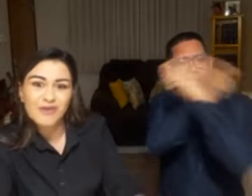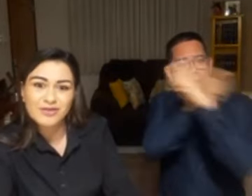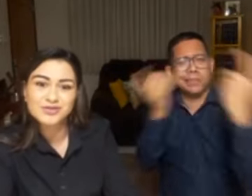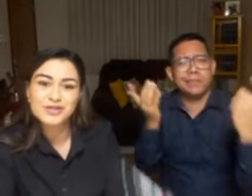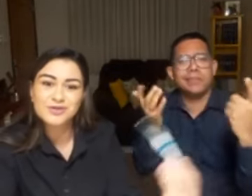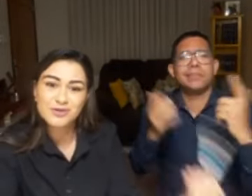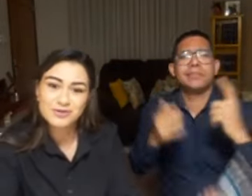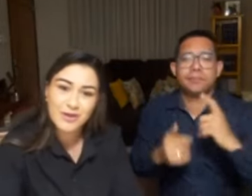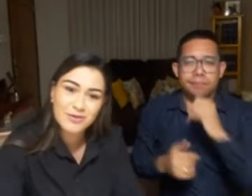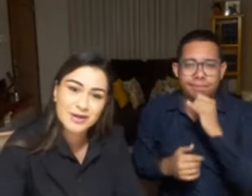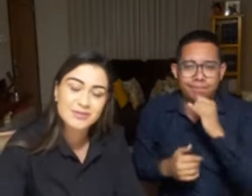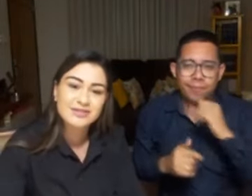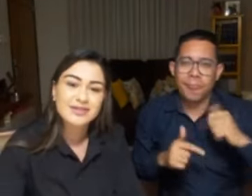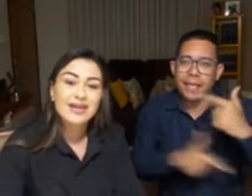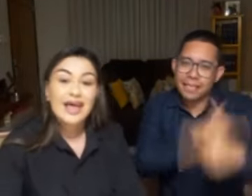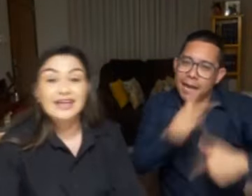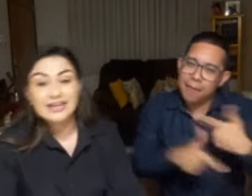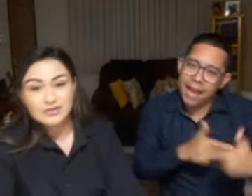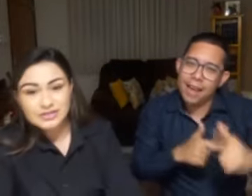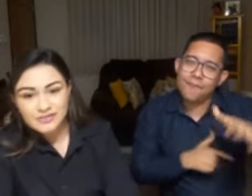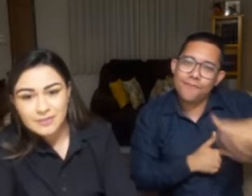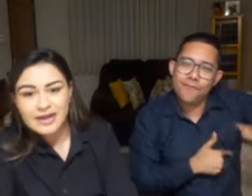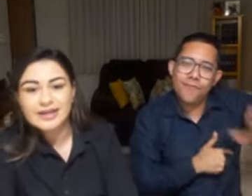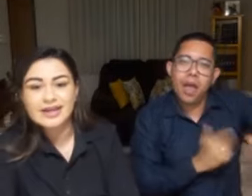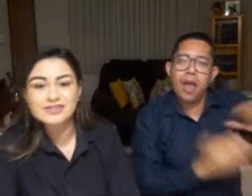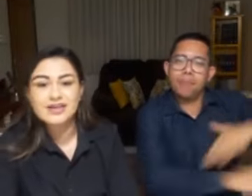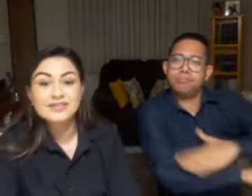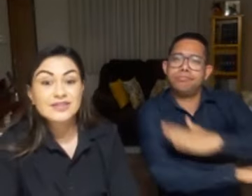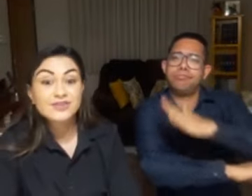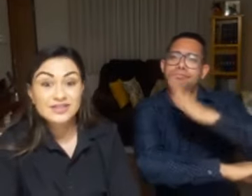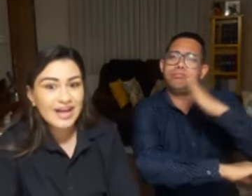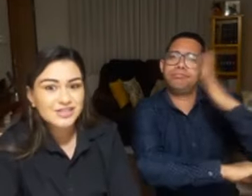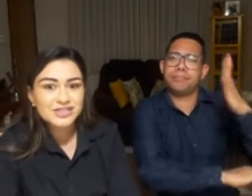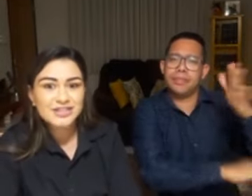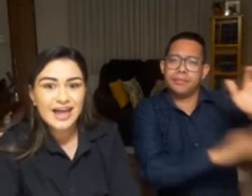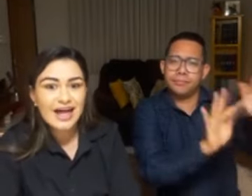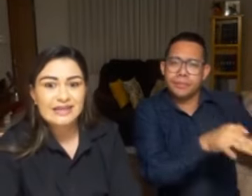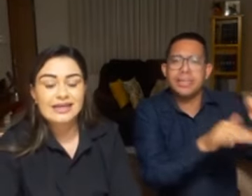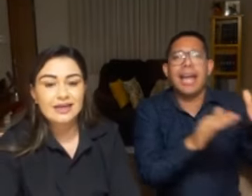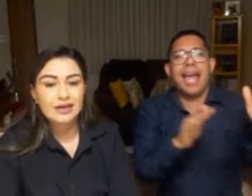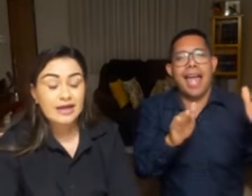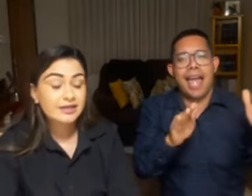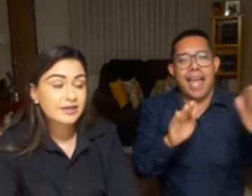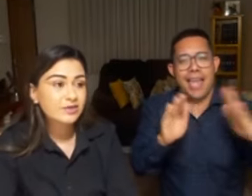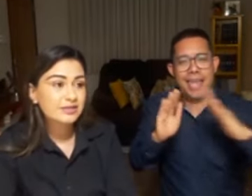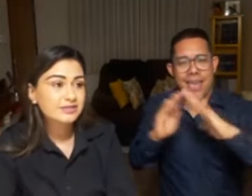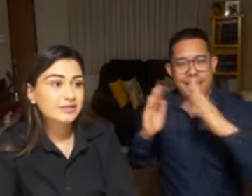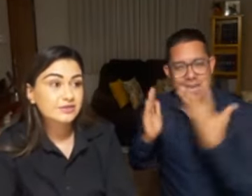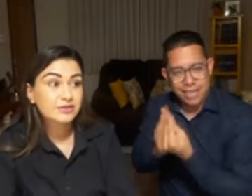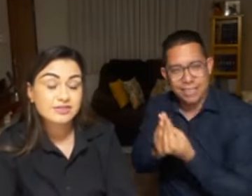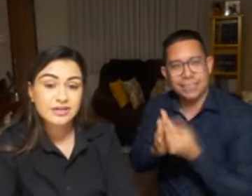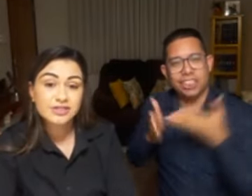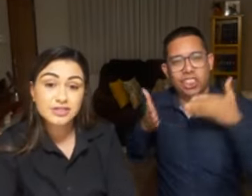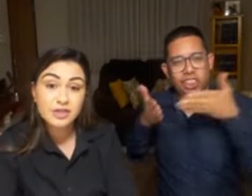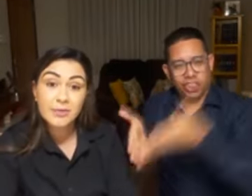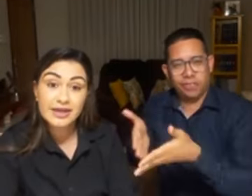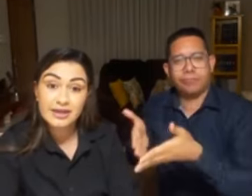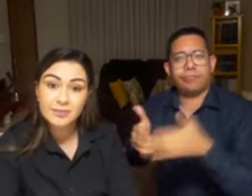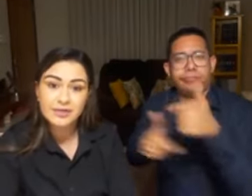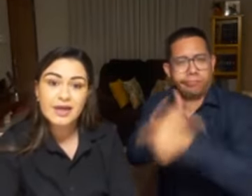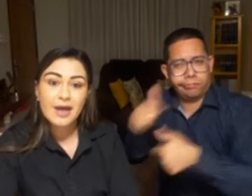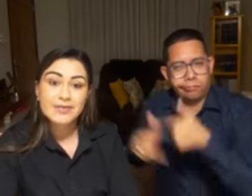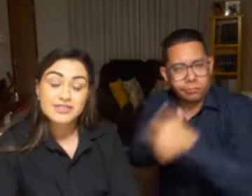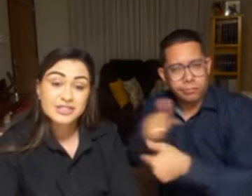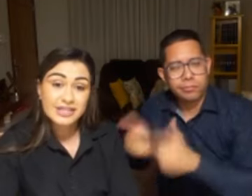trabalha fora o dia todo, né, com Libras, e aí quando a gente vai para a igreja, às vezes só tá a gente lá, né? Aqui, graças a Deus, na nossa igreja, a gente tem uma